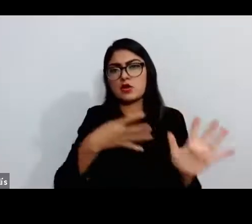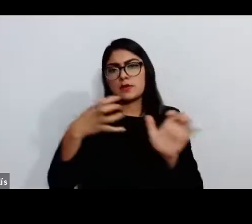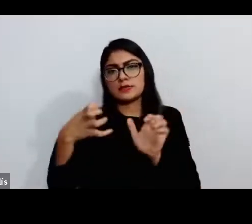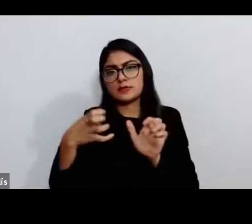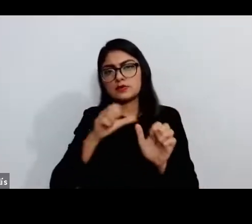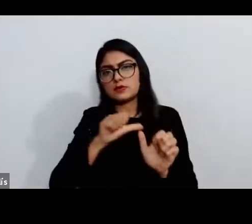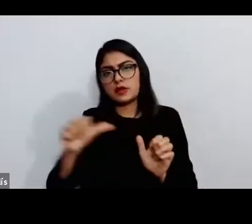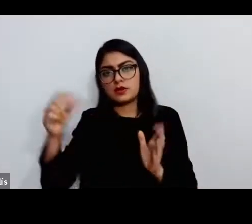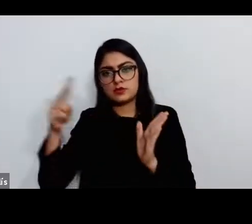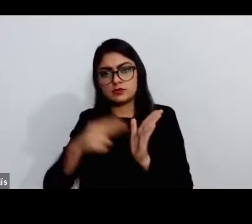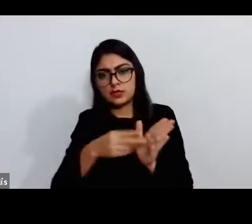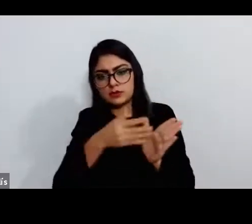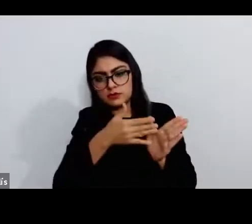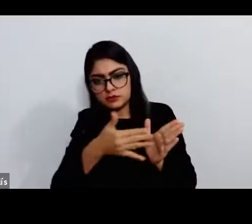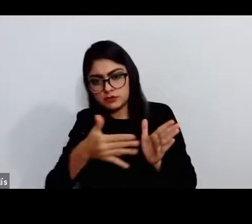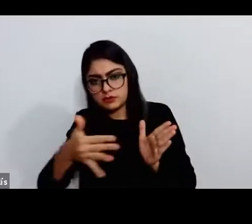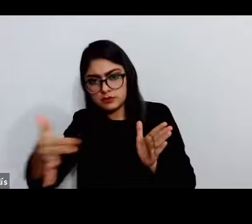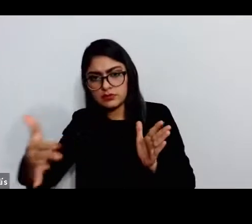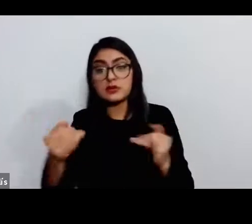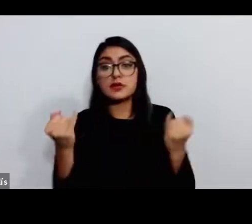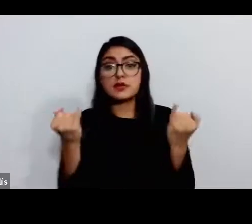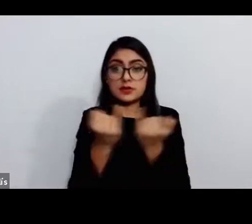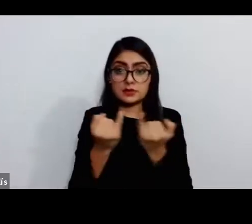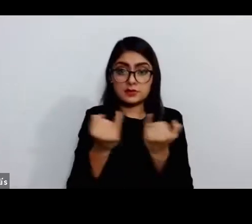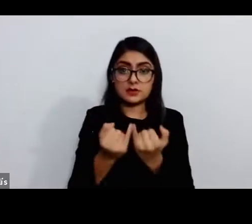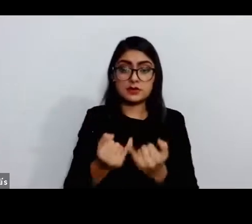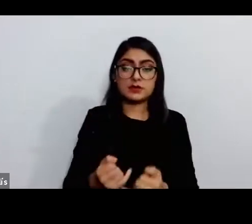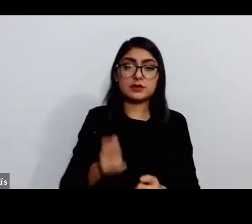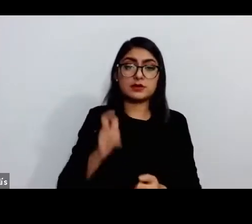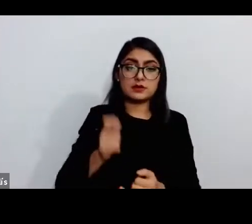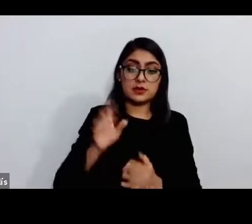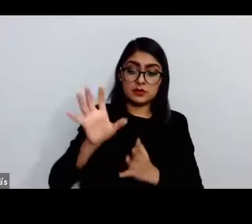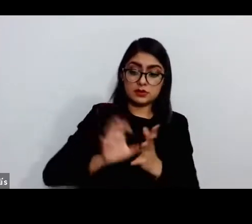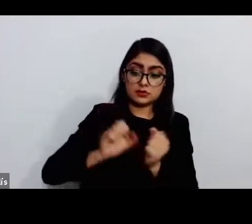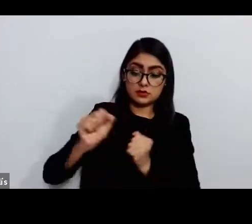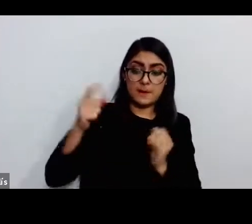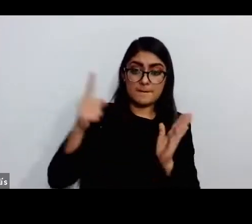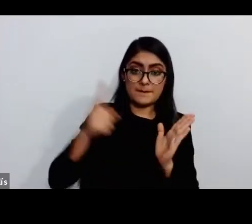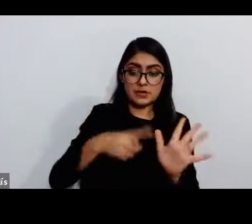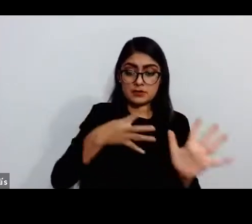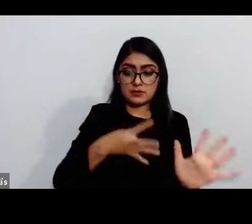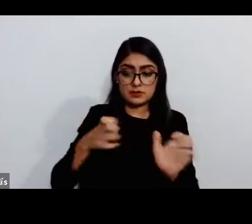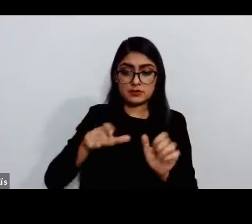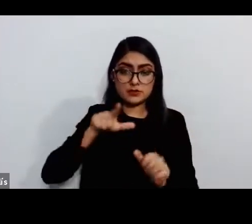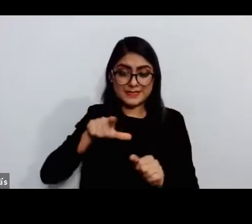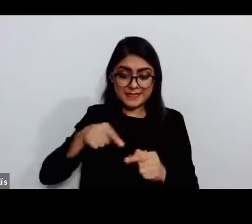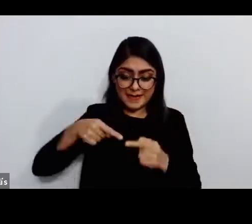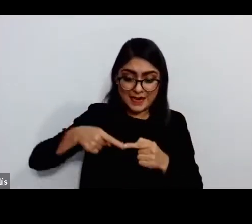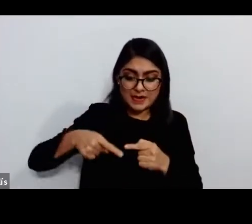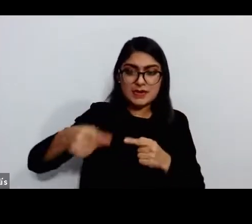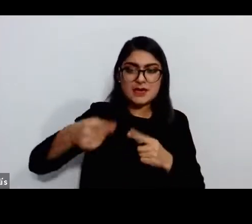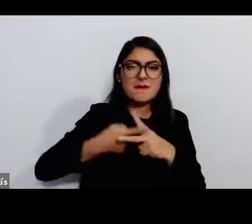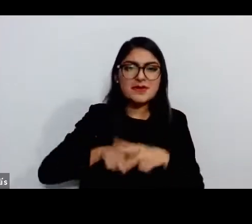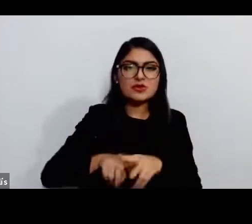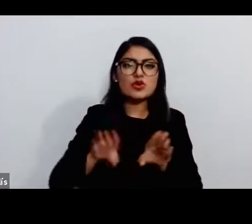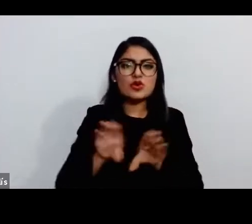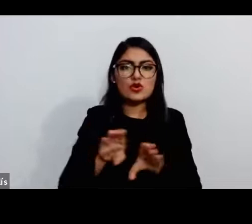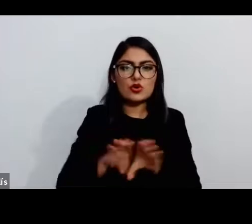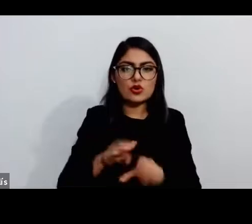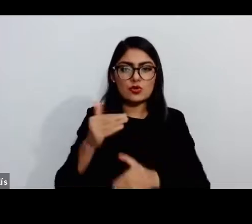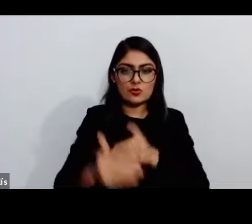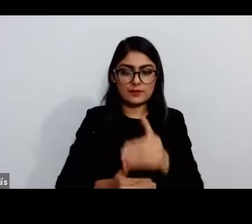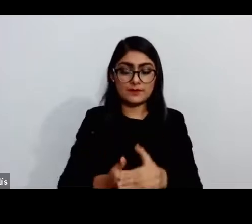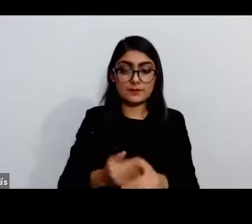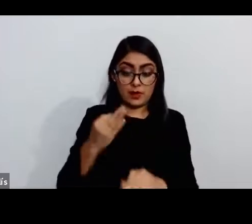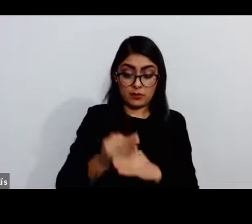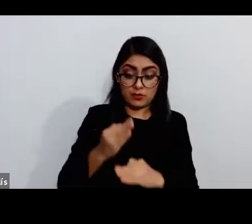México, también a partir de la Constitución de 1917, y en qué estado nos encontramos cuando hablamos de derechos humanos el día de